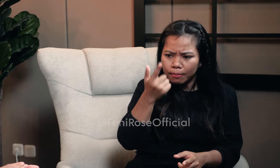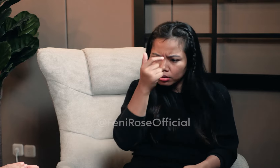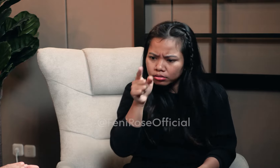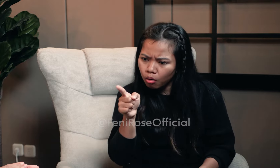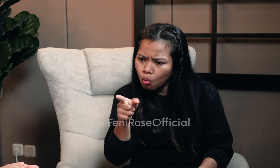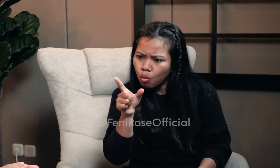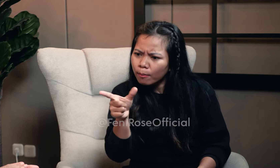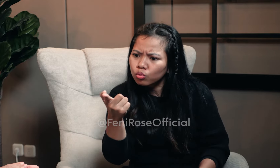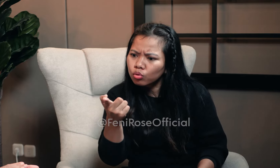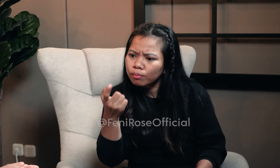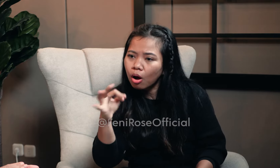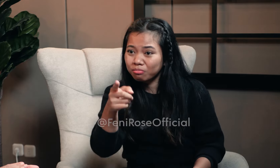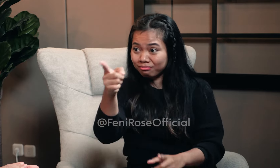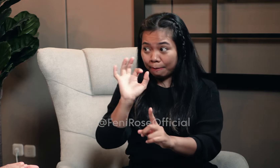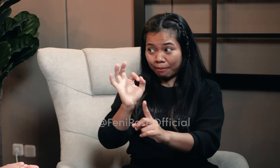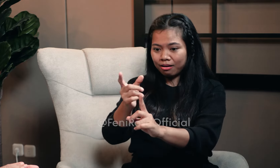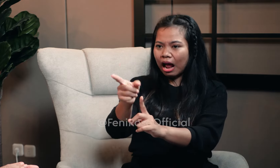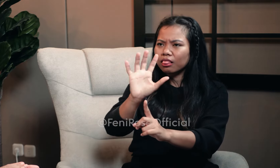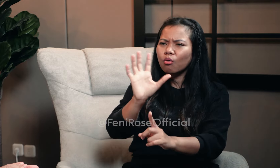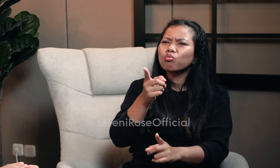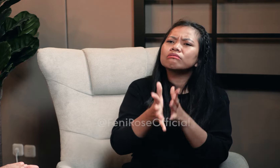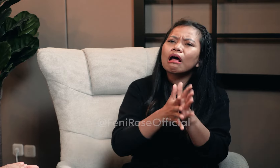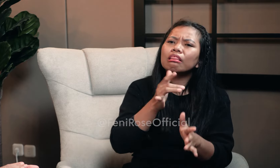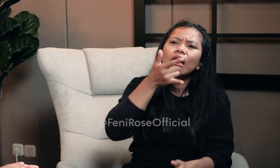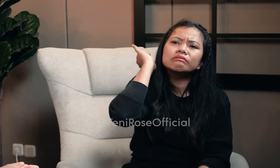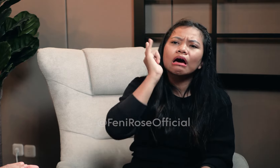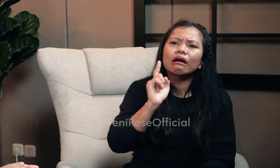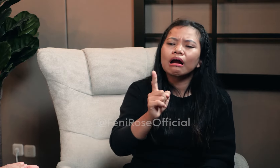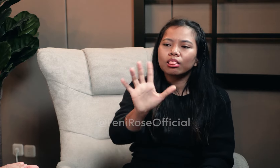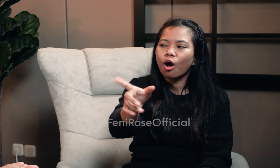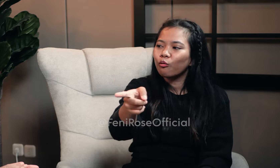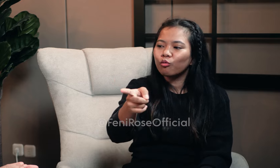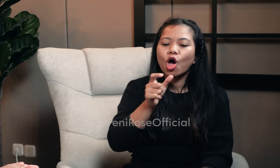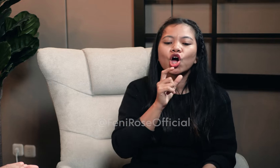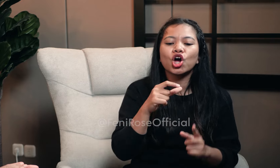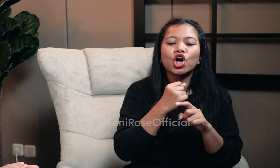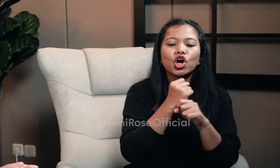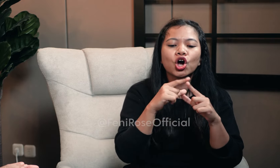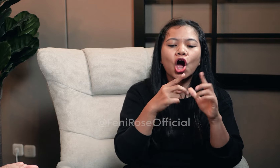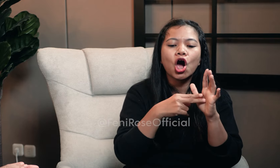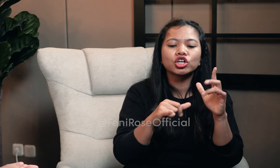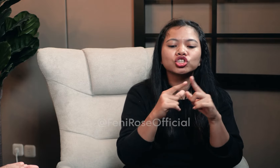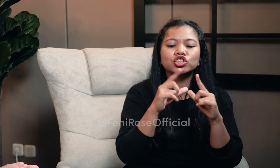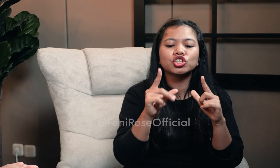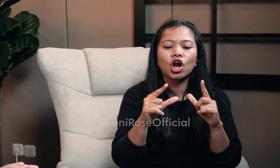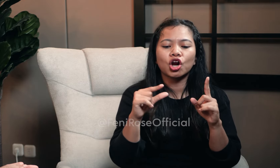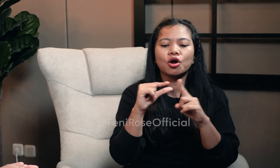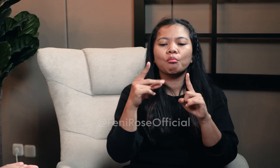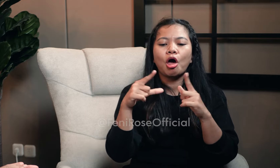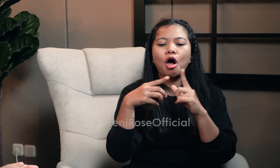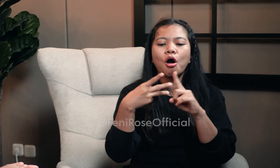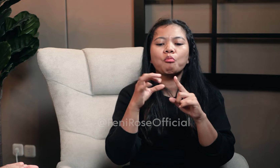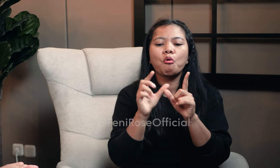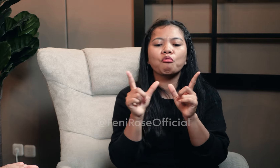memiliki kesepakatan untuk membuat isyarat itu seperti apa yang baru he dan isyarat ada beberapa isyarat Pak Ganjar atau Pak